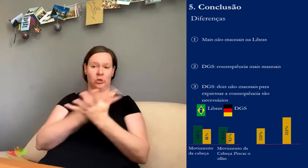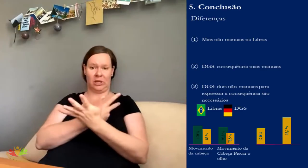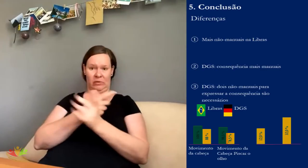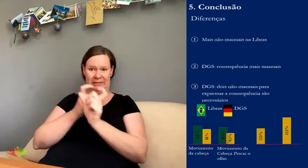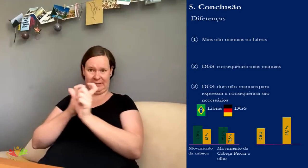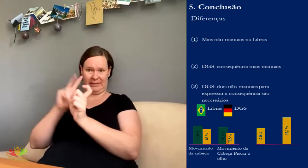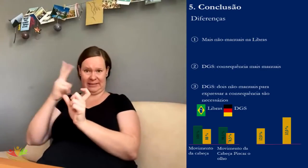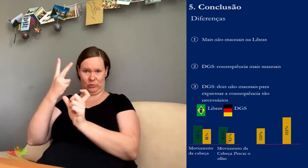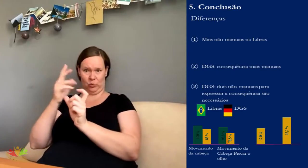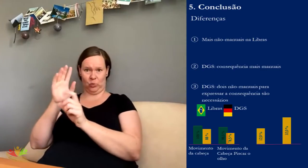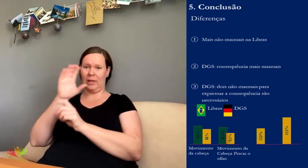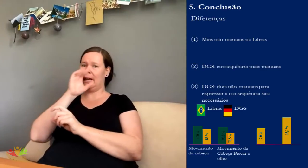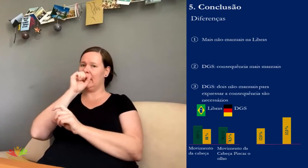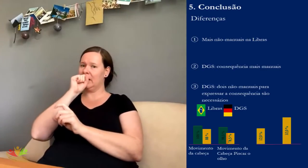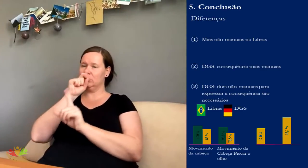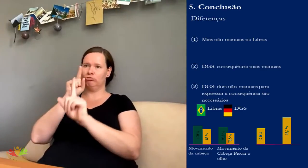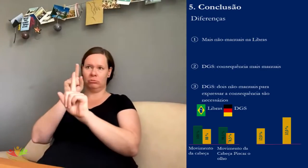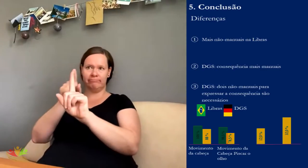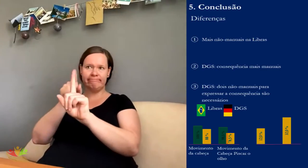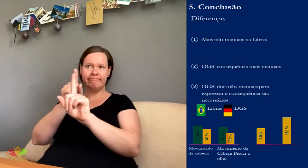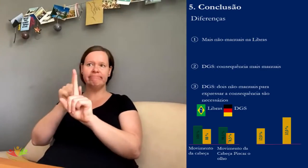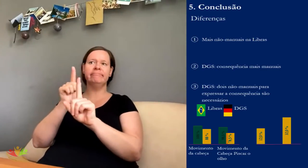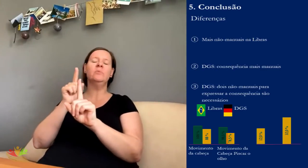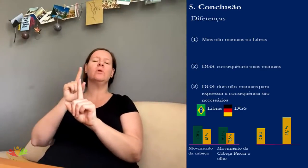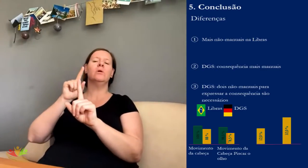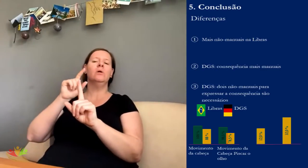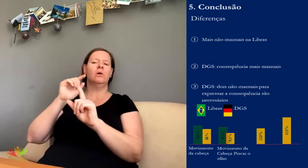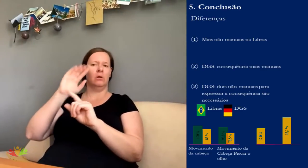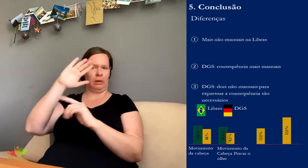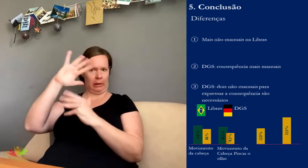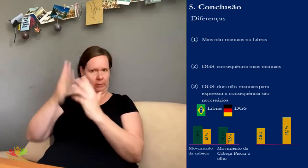sinais alemã a marca não manual é um pouco menos obrigatória.